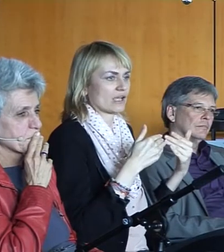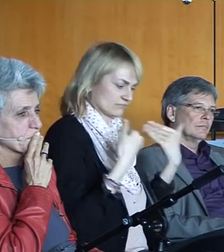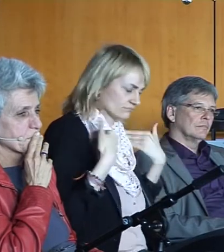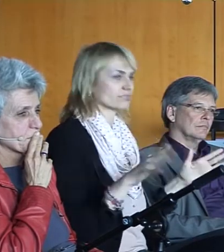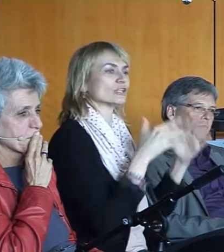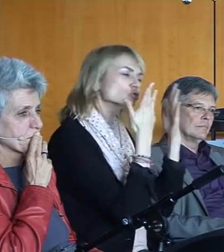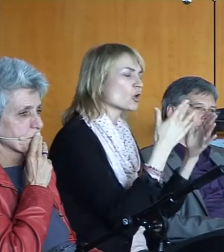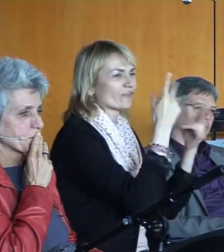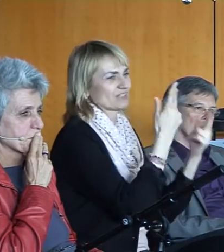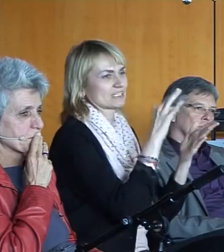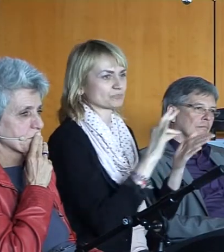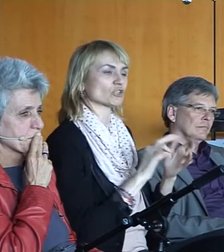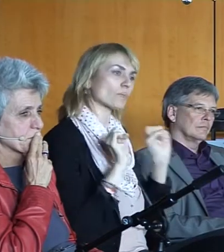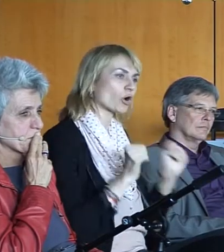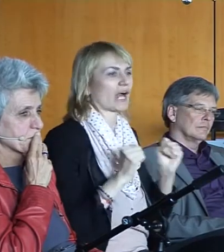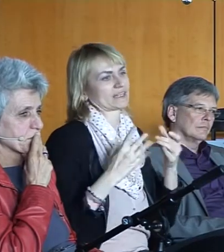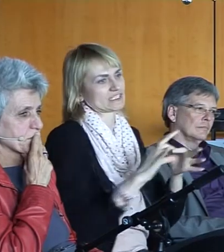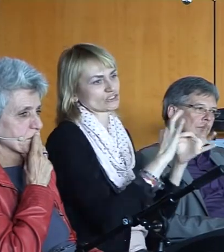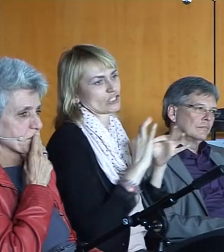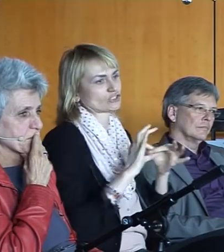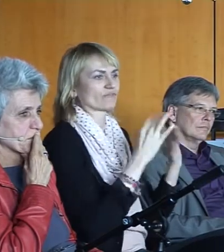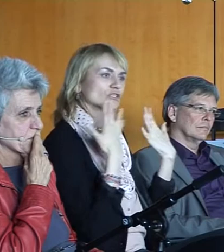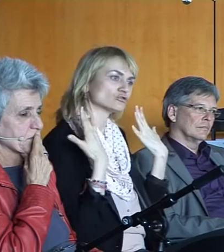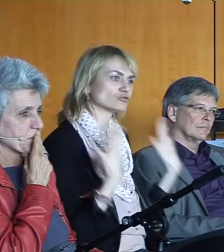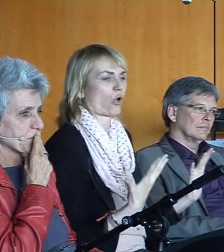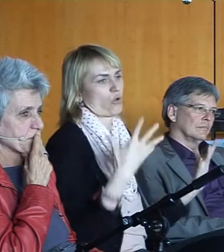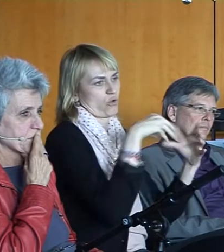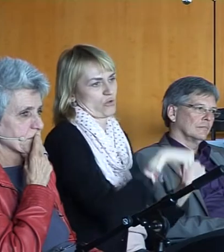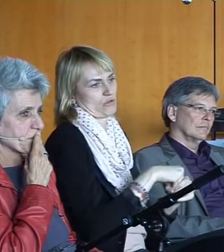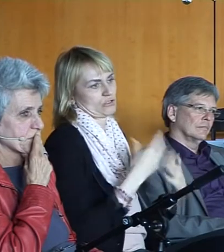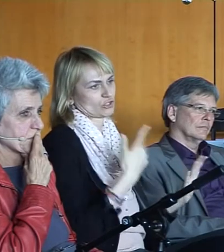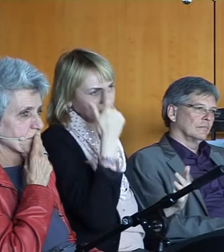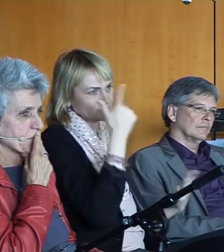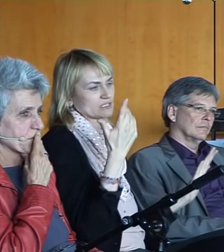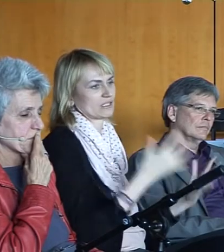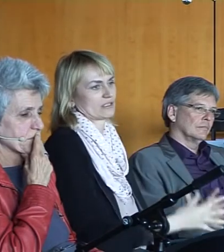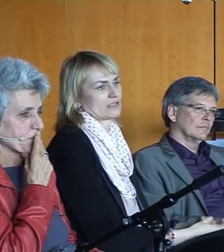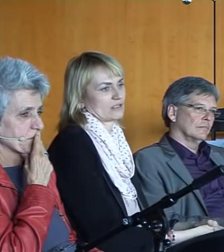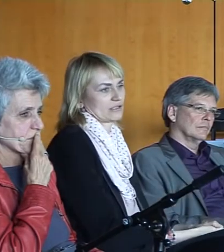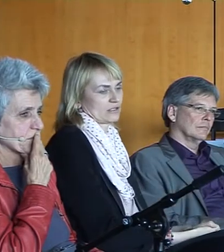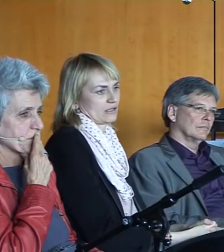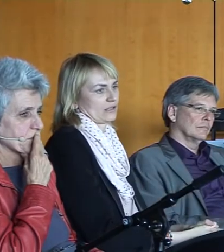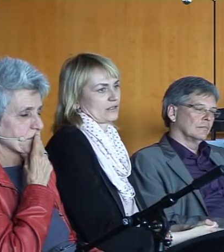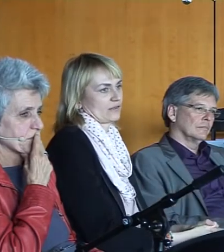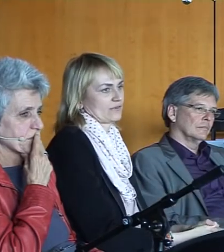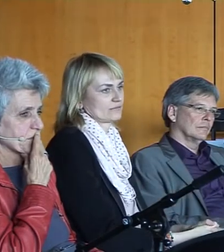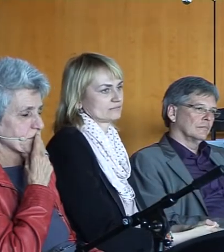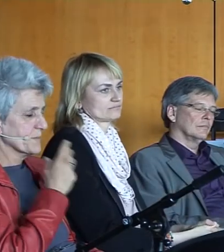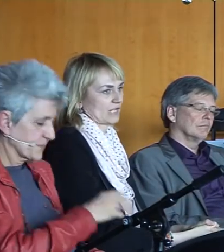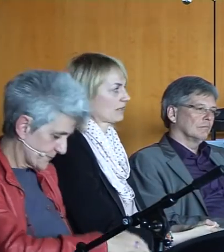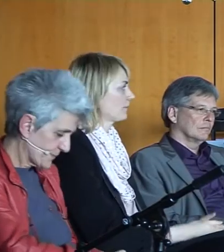einer anderen Person entscheiden. Und ich denke, das ist ganz wichtig, das in der Gesellschaft möglich zu machen, weil so stelle ich mir Inklusion